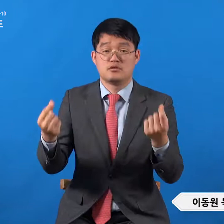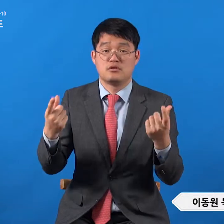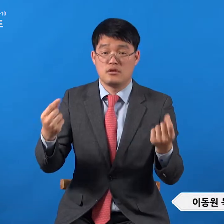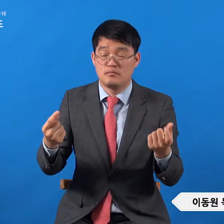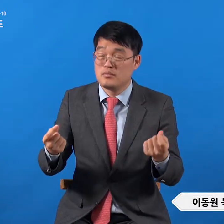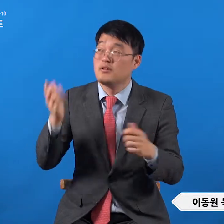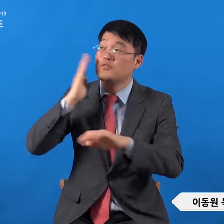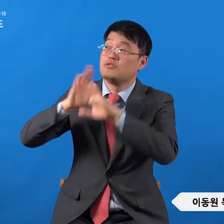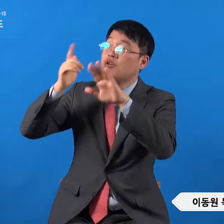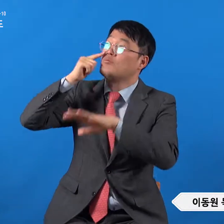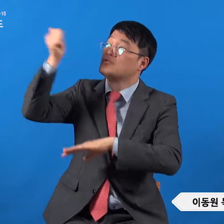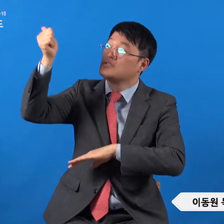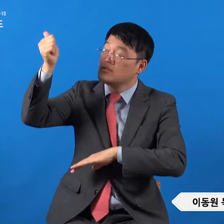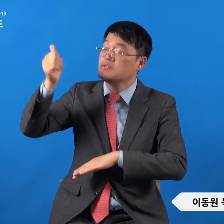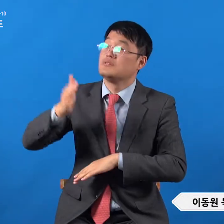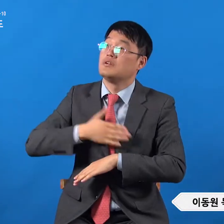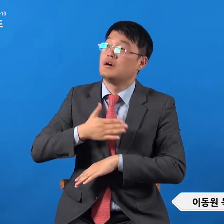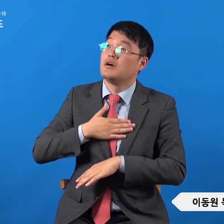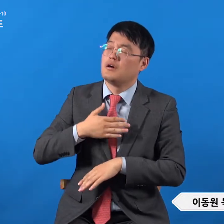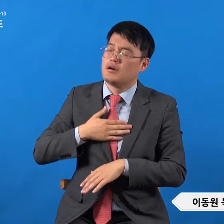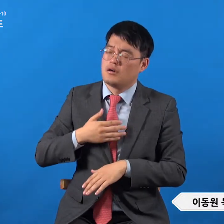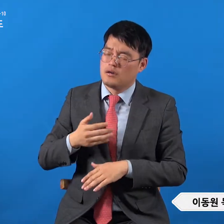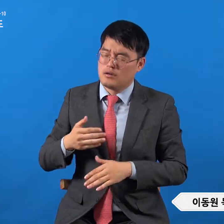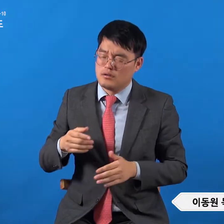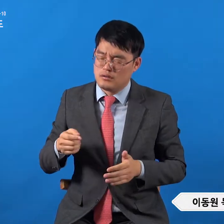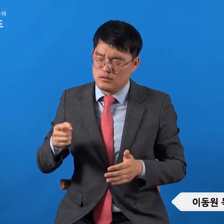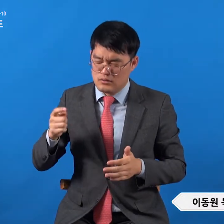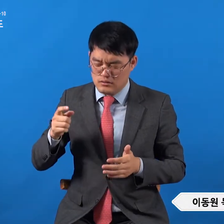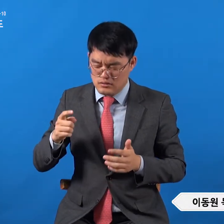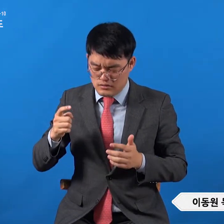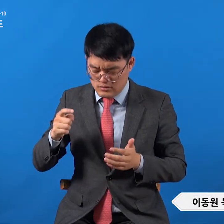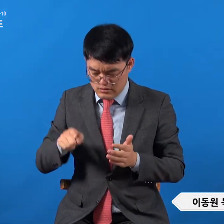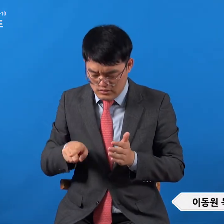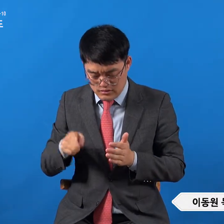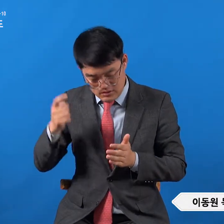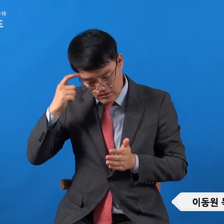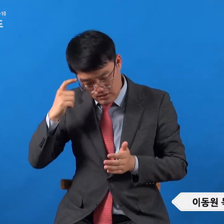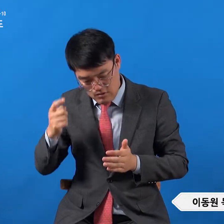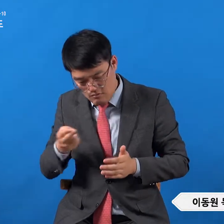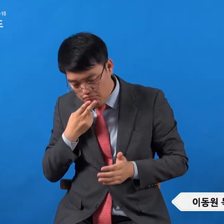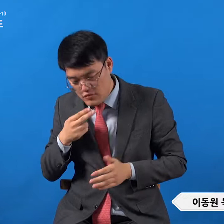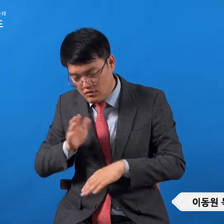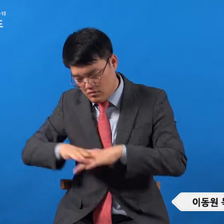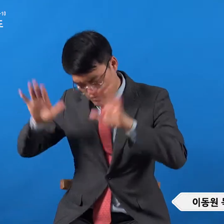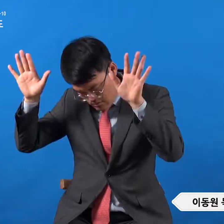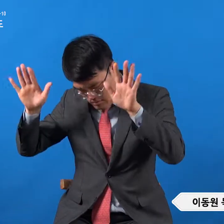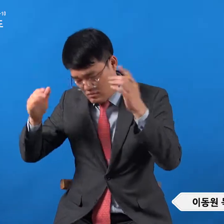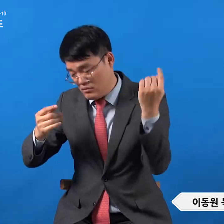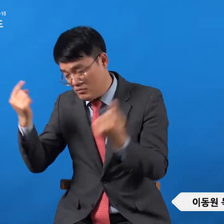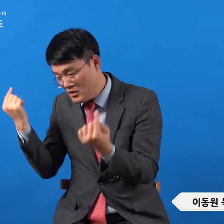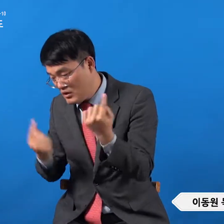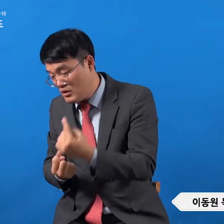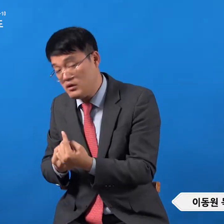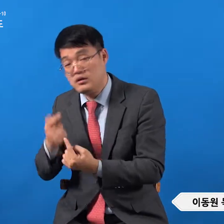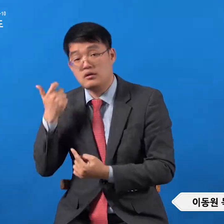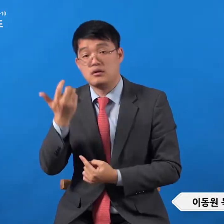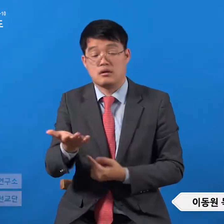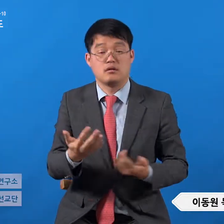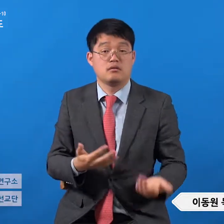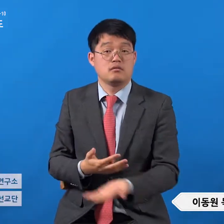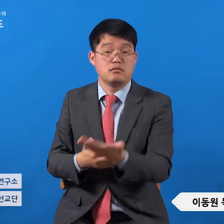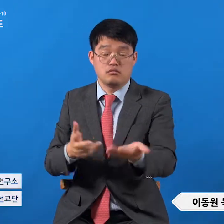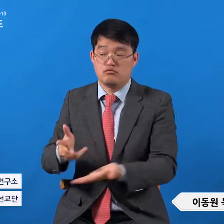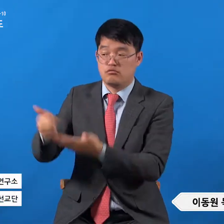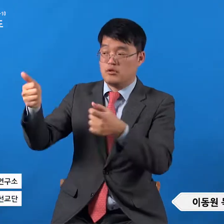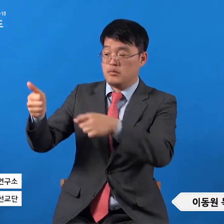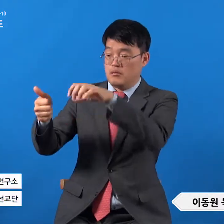찬송가처럼 천부여 의지 없어서 손들고 옵니다 라고 주님 앞에 나오시겠습니까? 오늘 이 주님 앞에